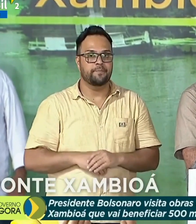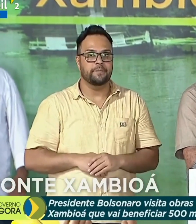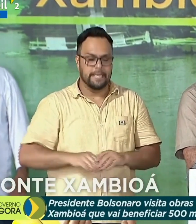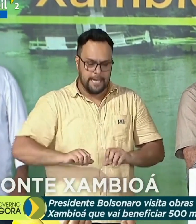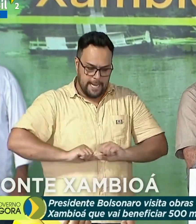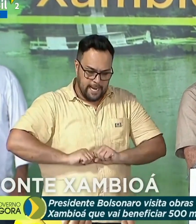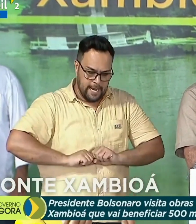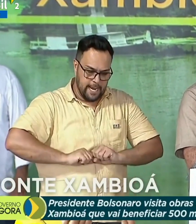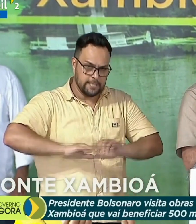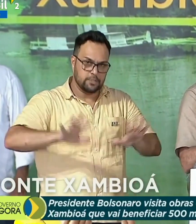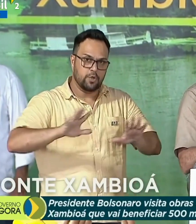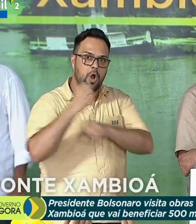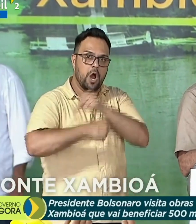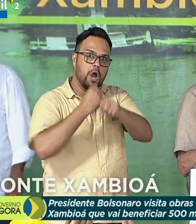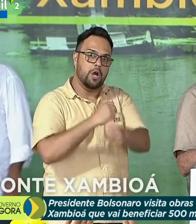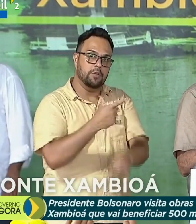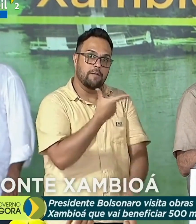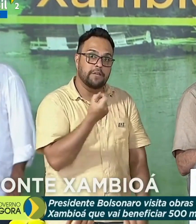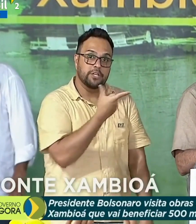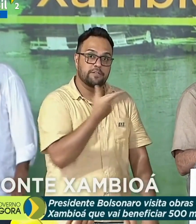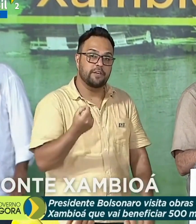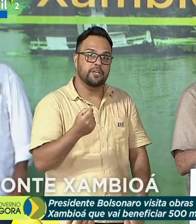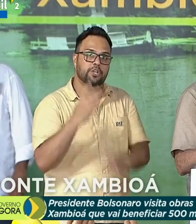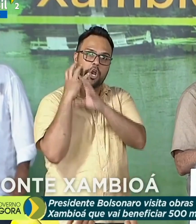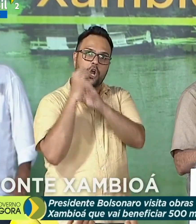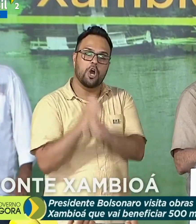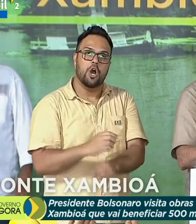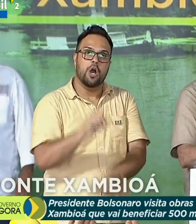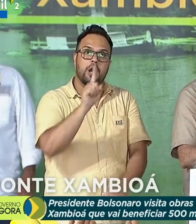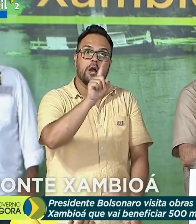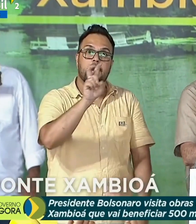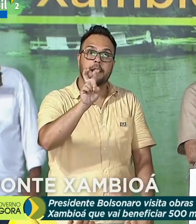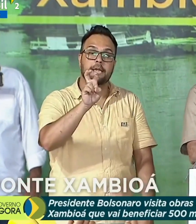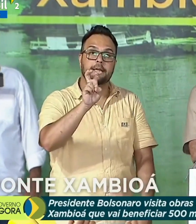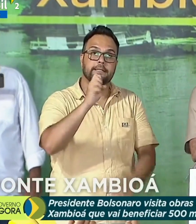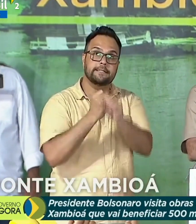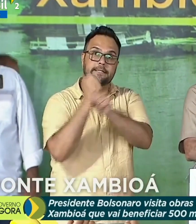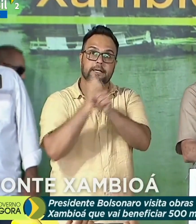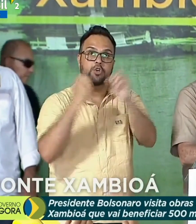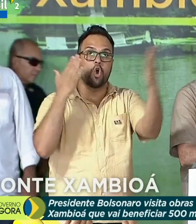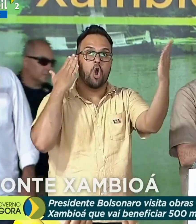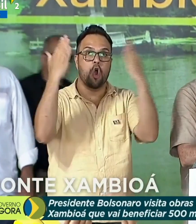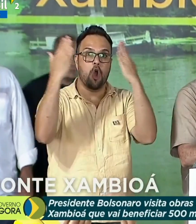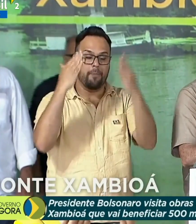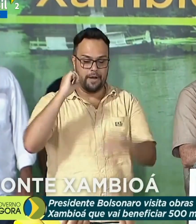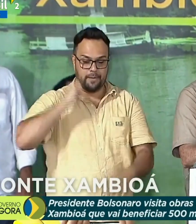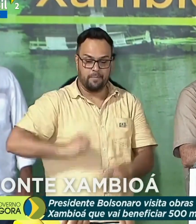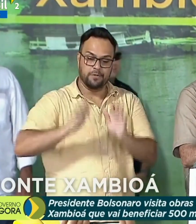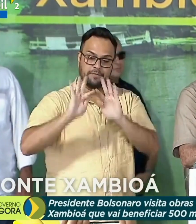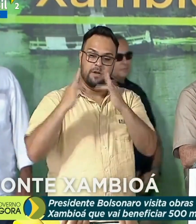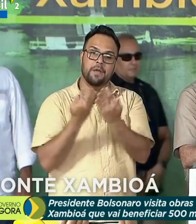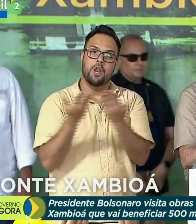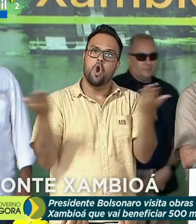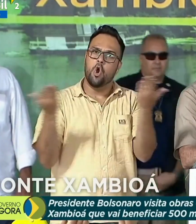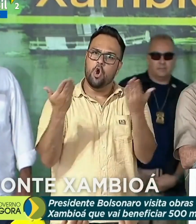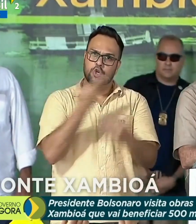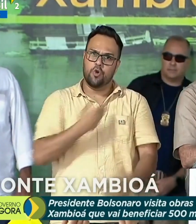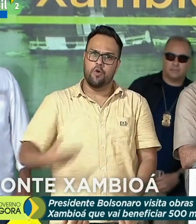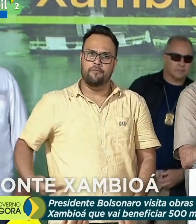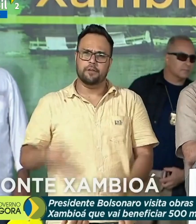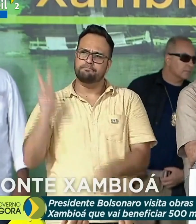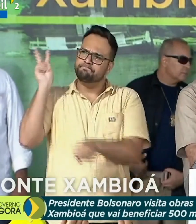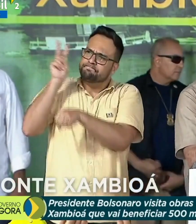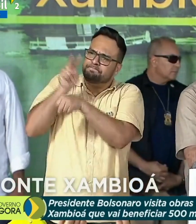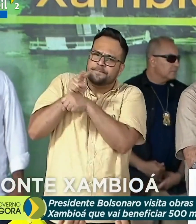Gastamos em 2020 o equivalente a 15 anos de Bolsa Família. Um governo que olha e cuida